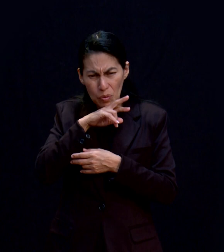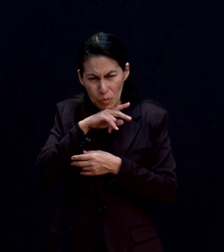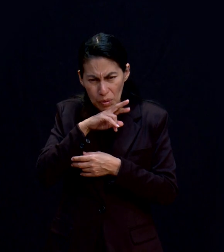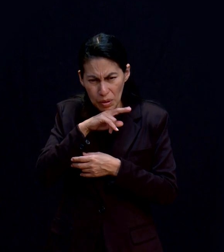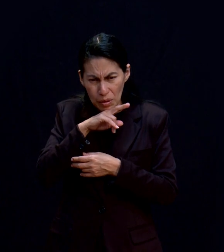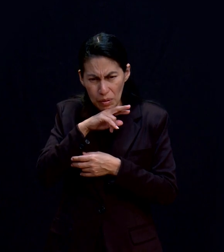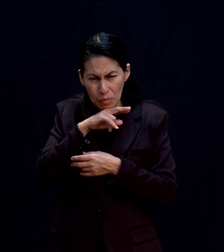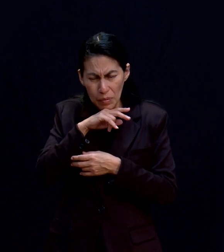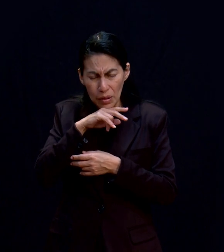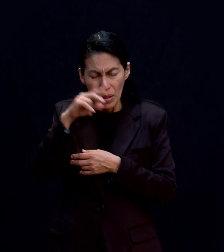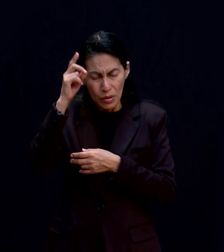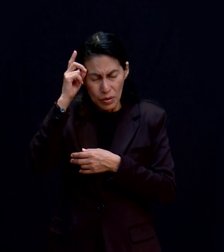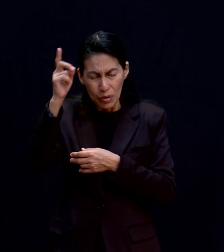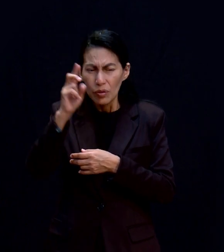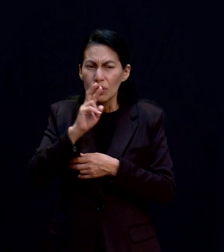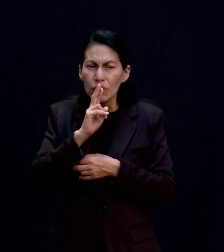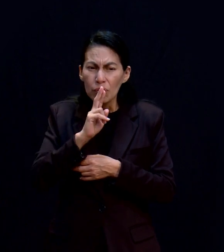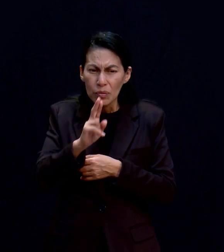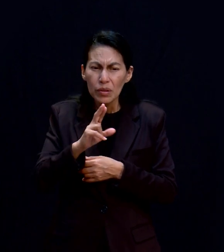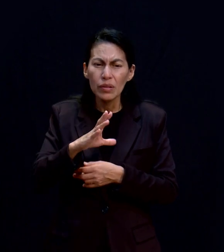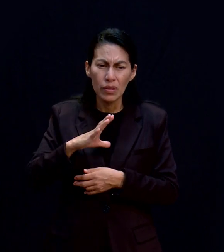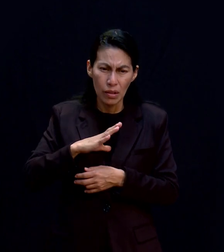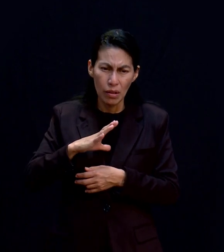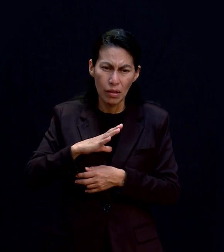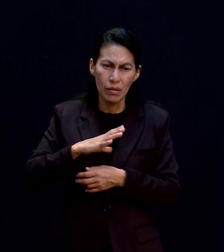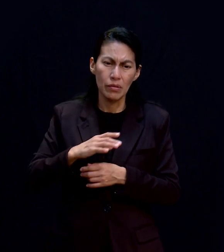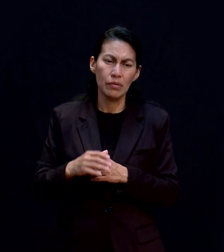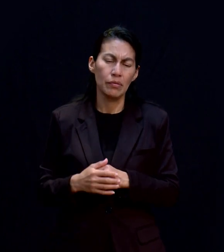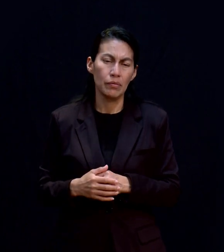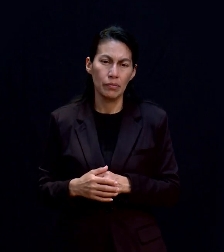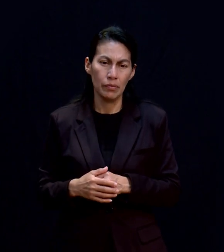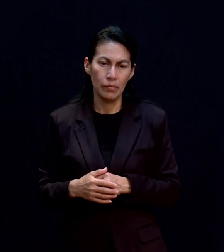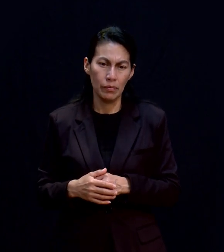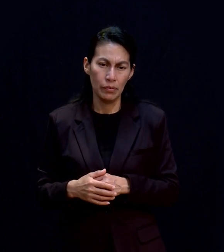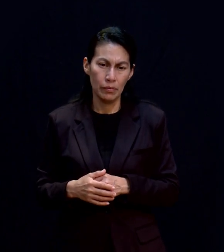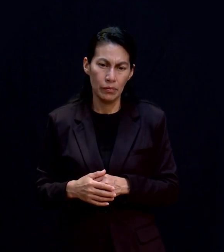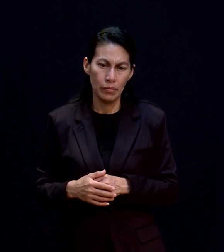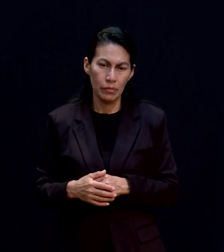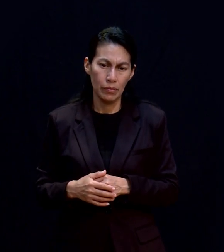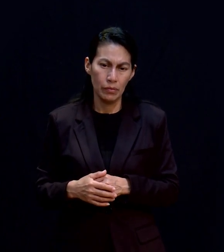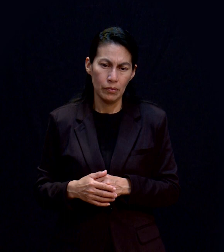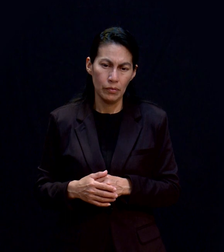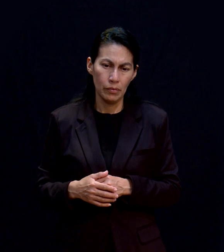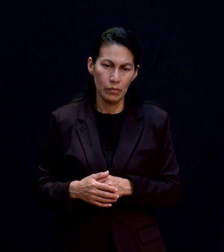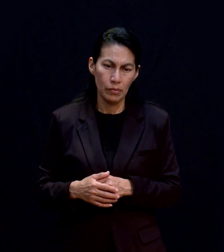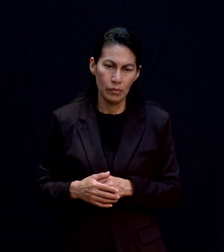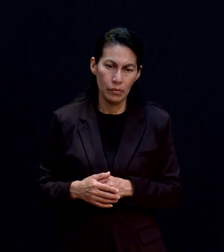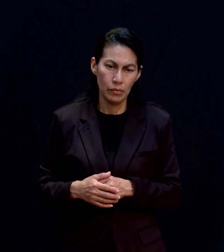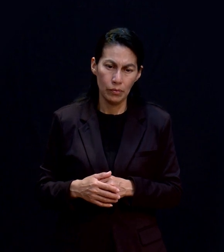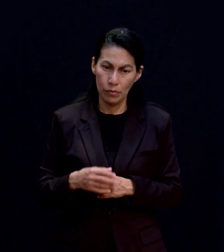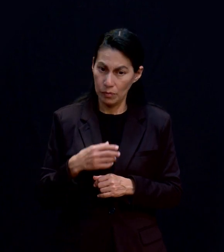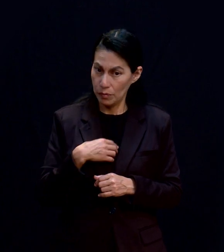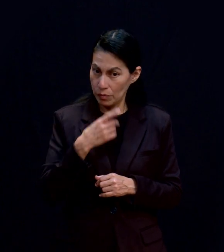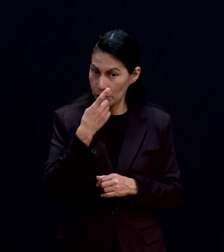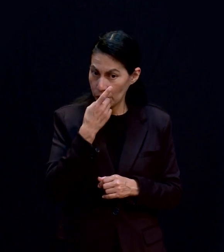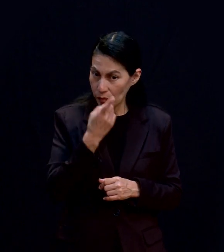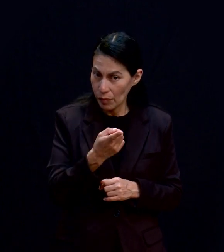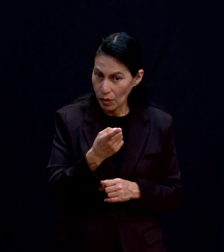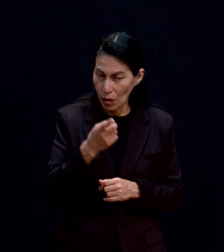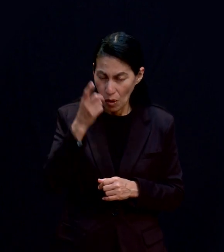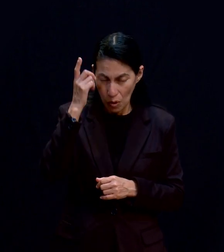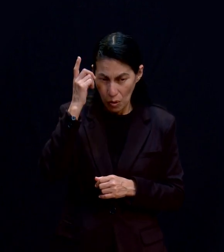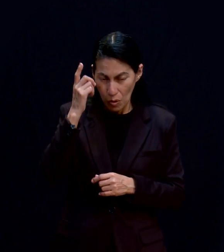pensemos en pedirle algo si quiere él ya tienen la respuesta así brevemente es que les puedo